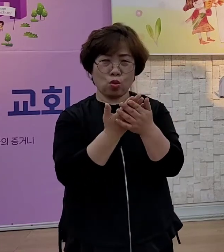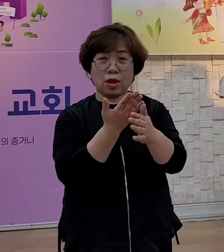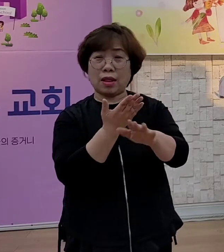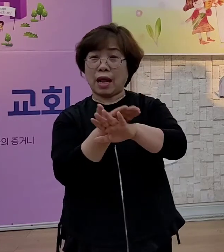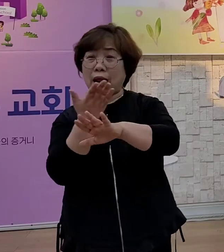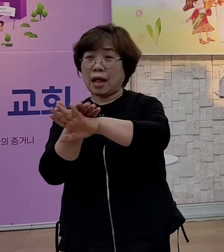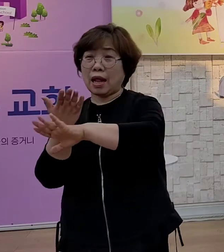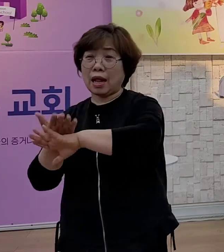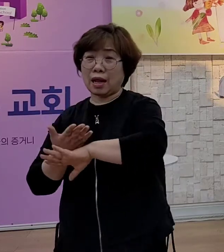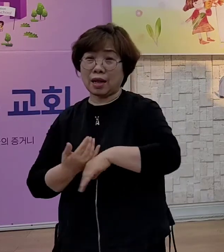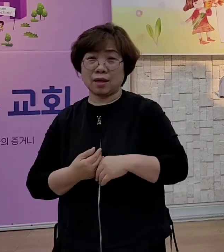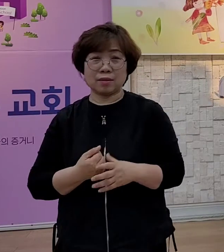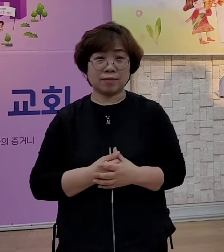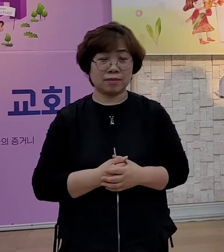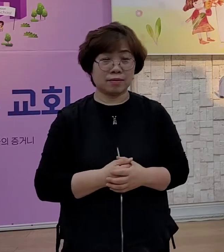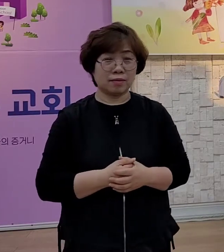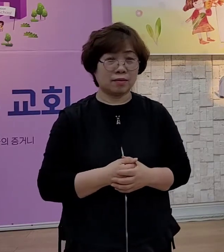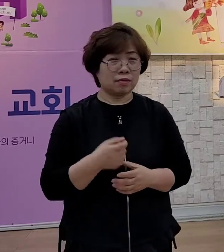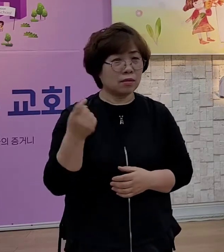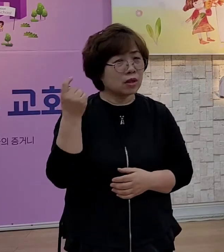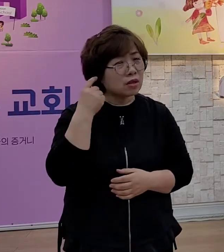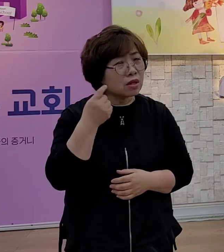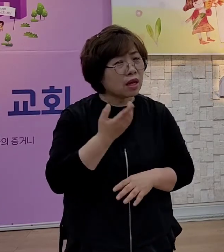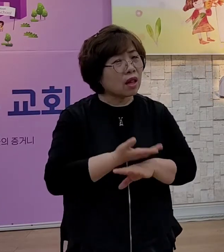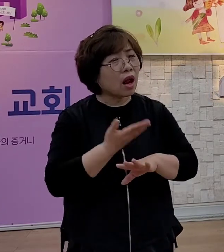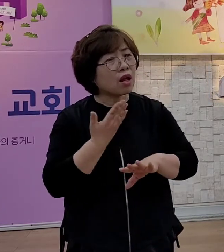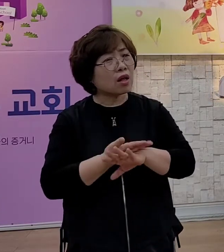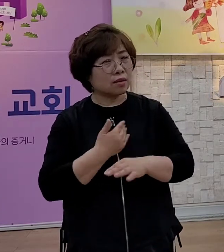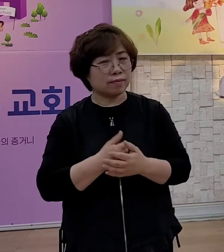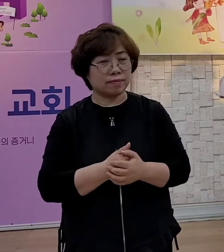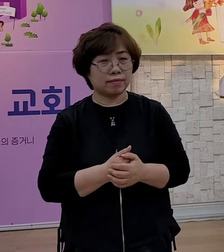설명해 볼까요? 듣는 게 어떻게 다르냐면